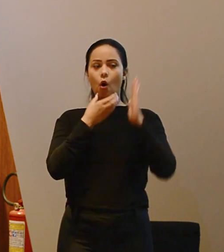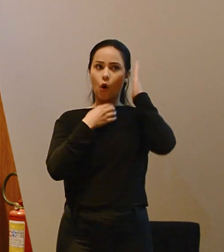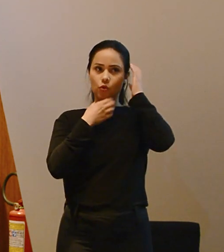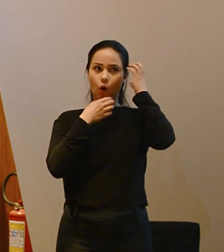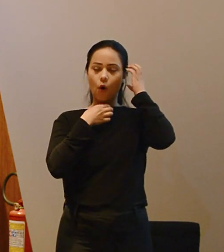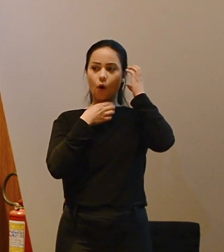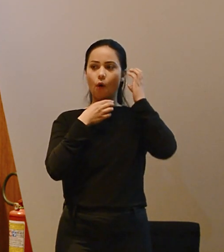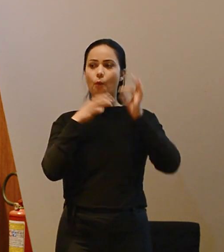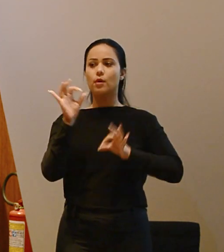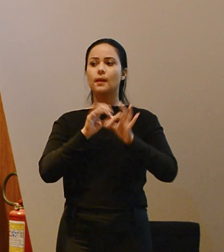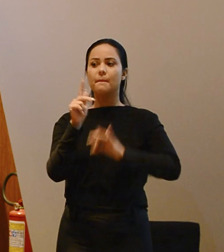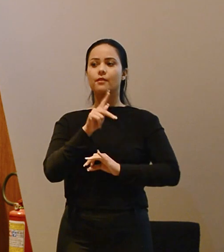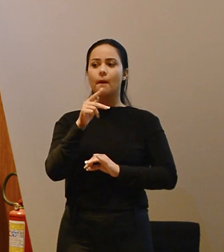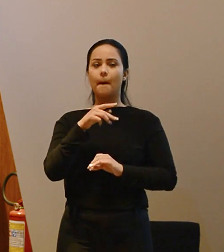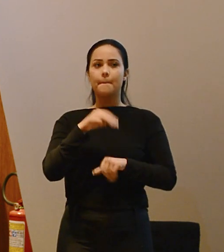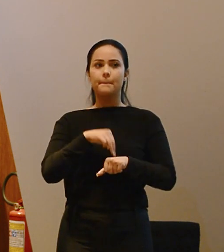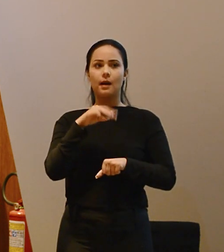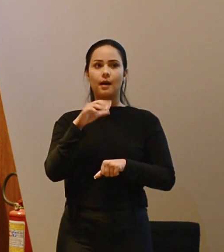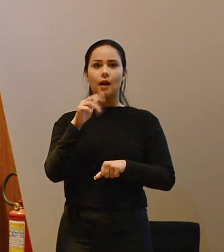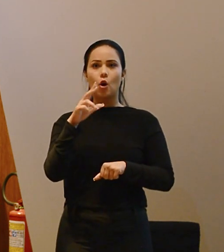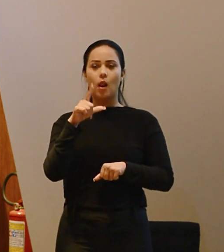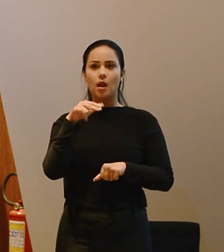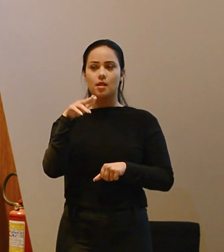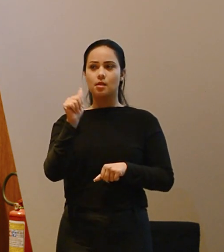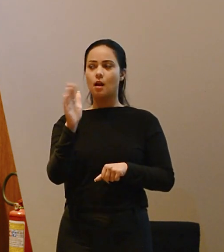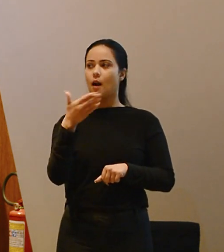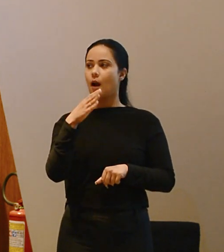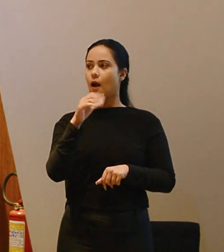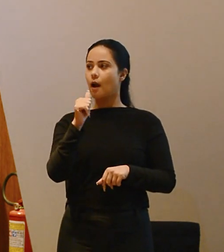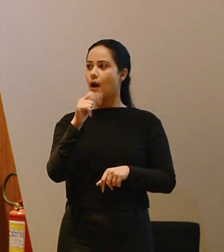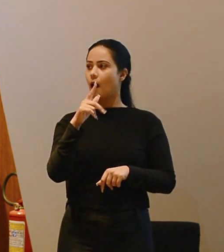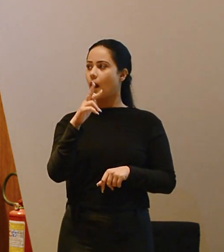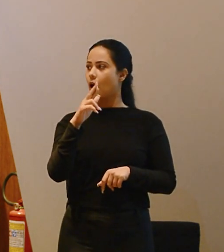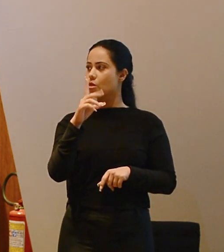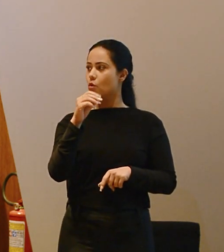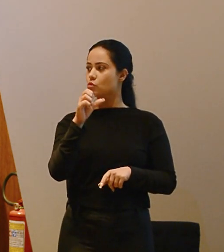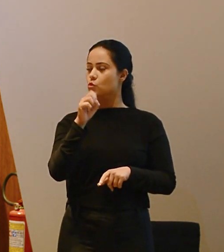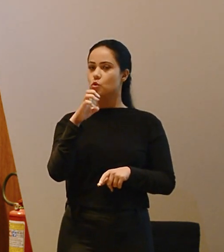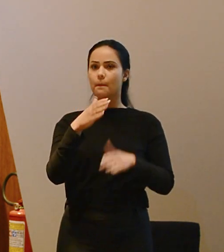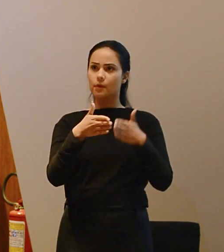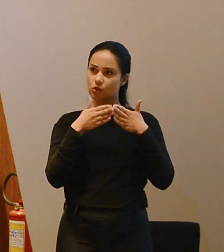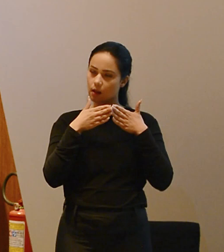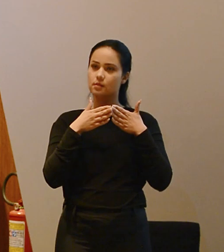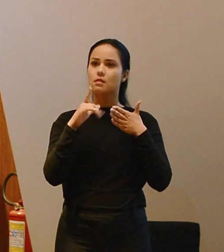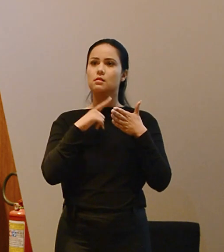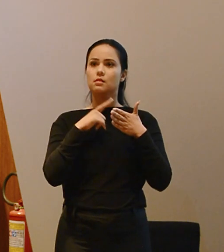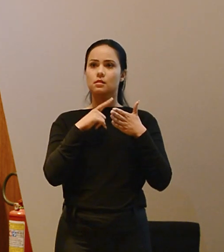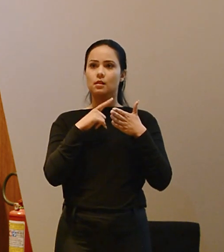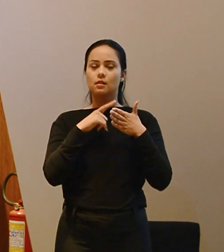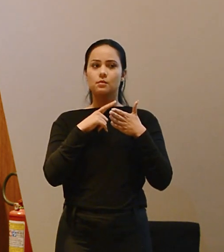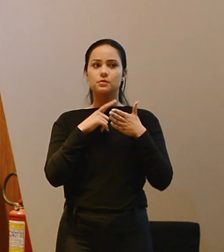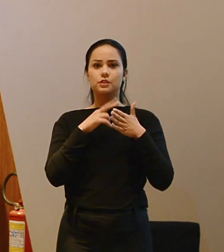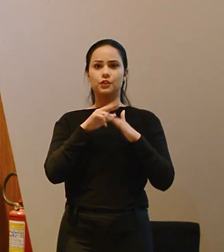moderar esse painel é a professora mestre Carolina Cardoso, por gentileza, e teremos